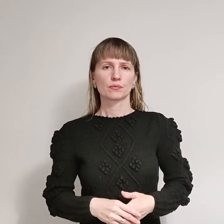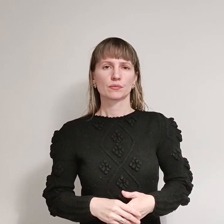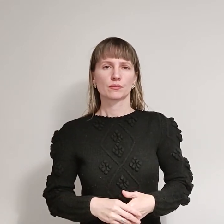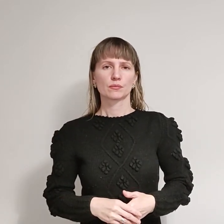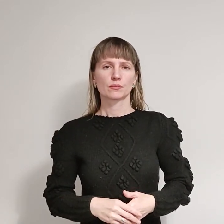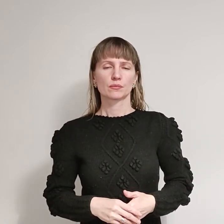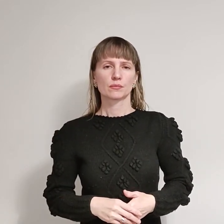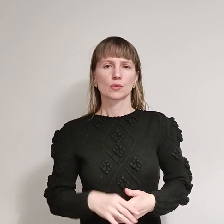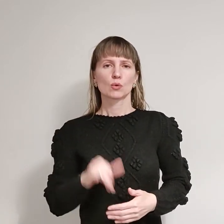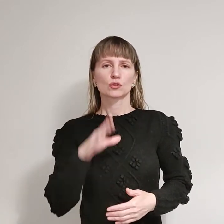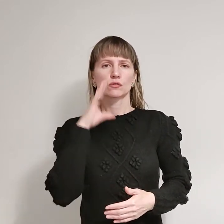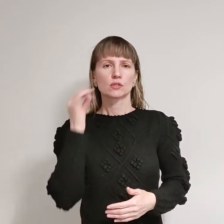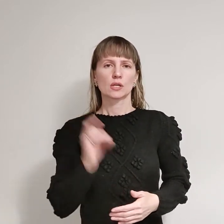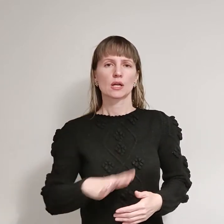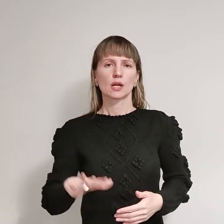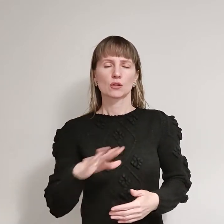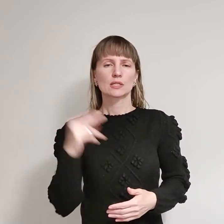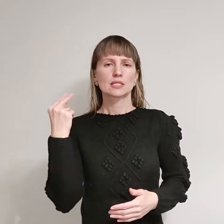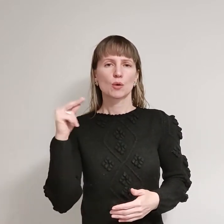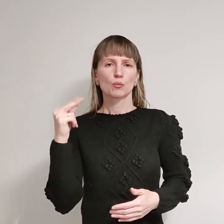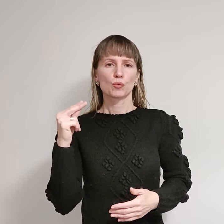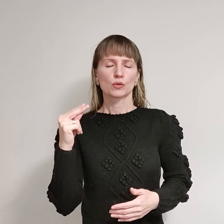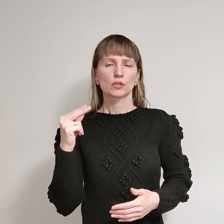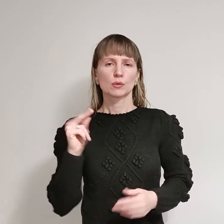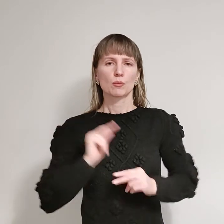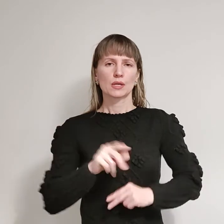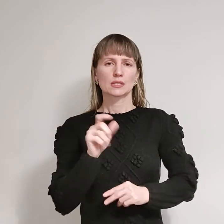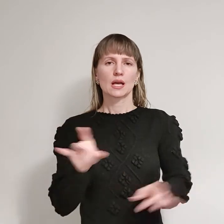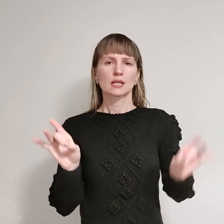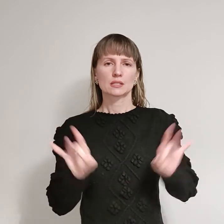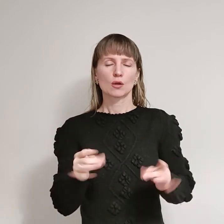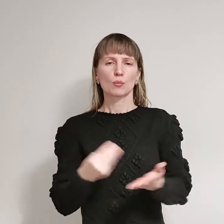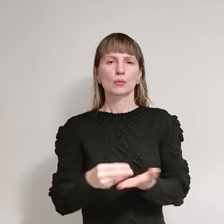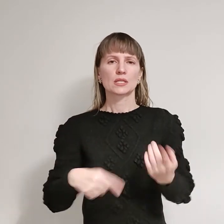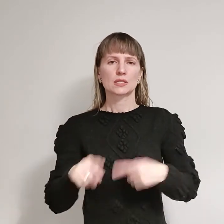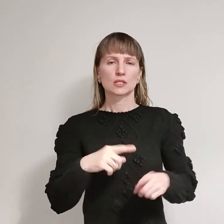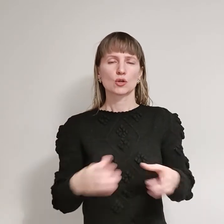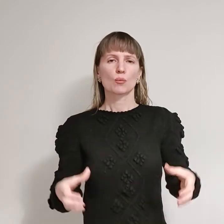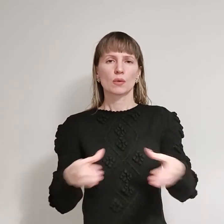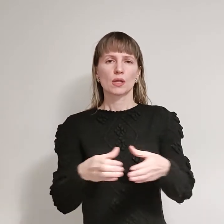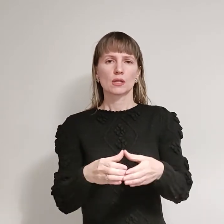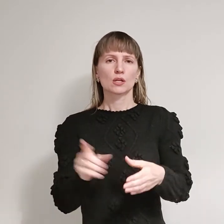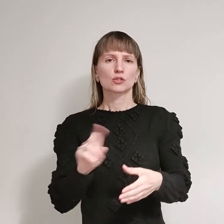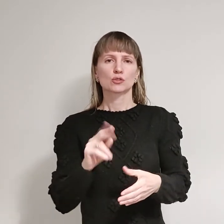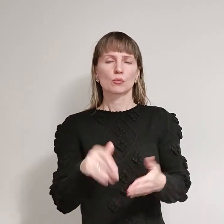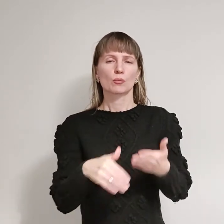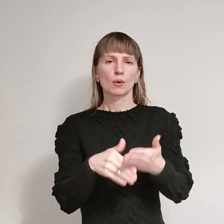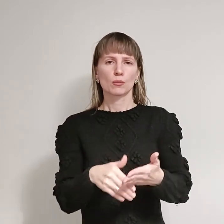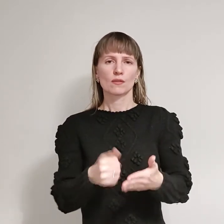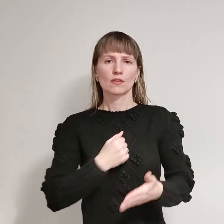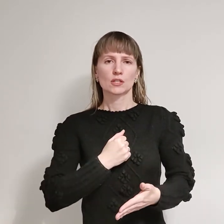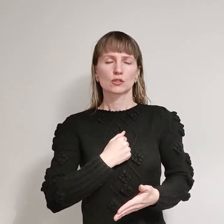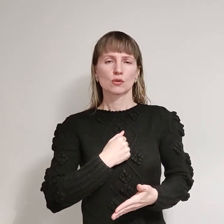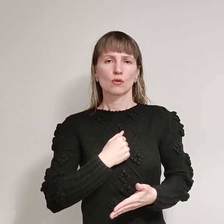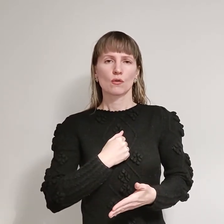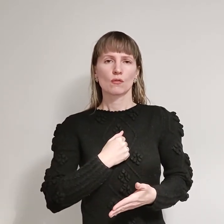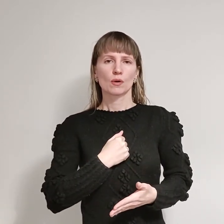У Шевченківському районі Запоріжжя працівники ресторанного бізнесу об'єдналися задля допомоги військовим та тим верствам населення,